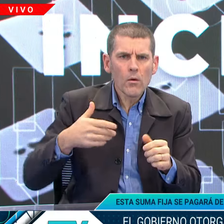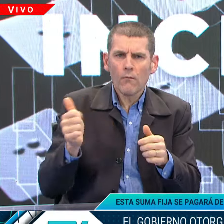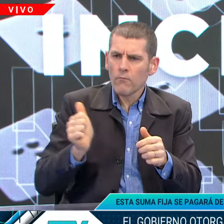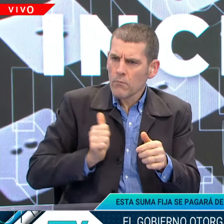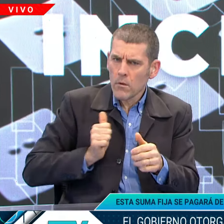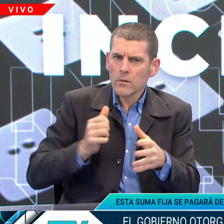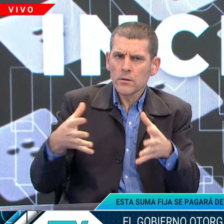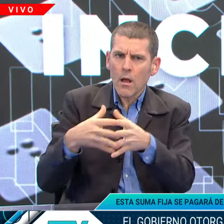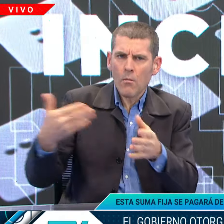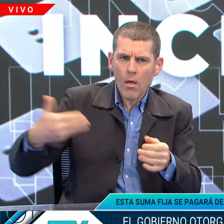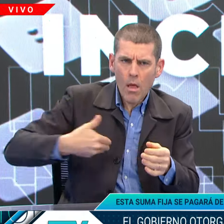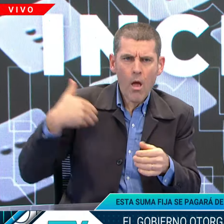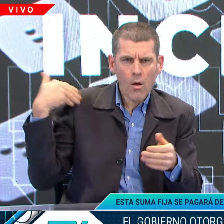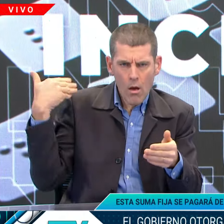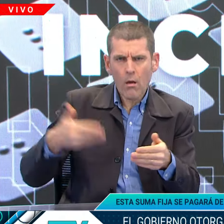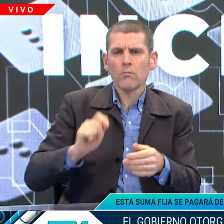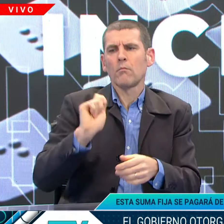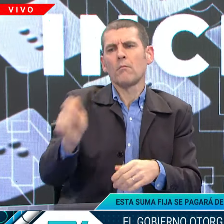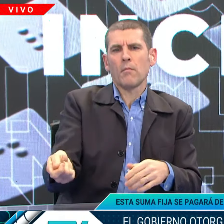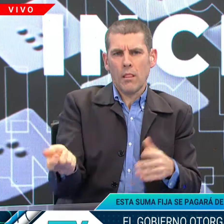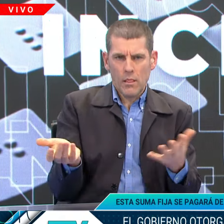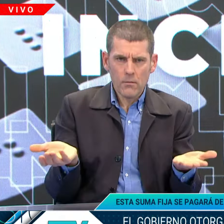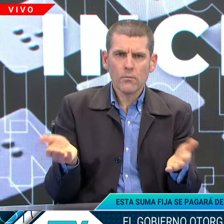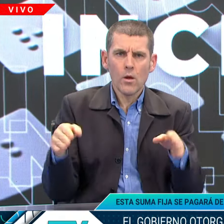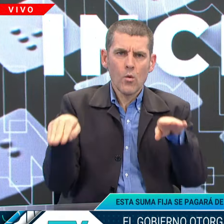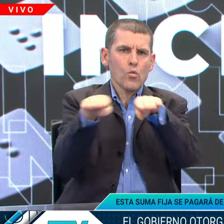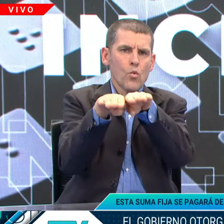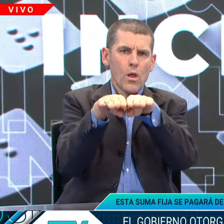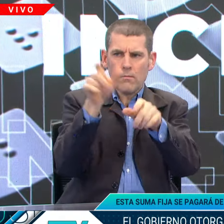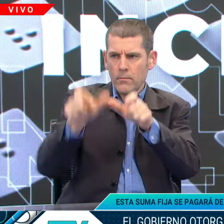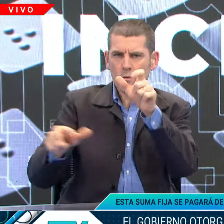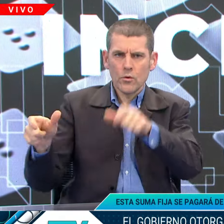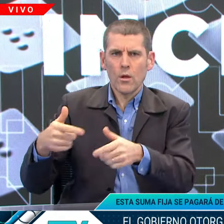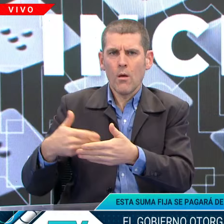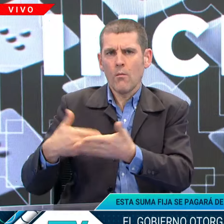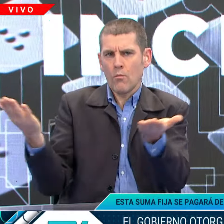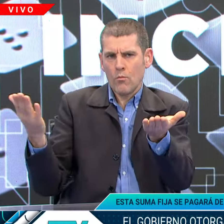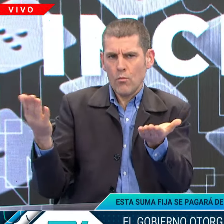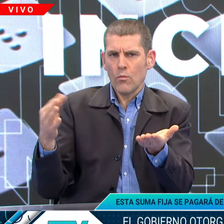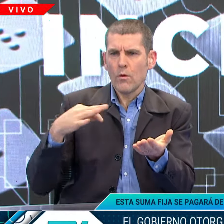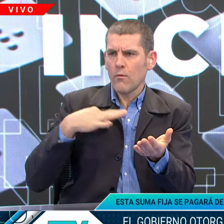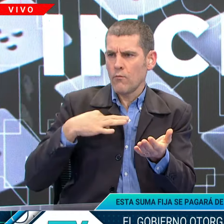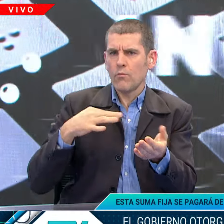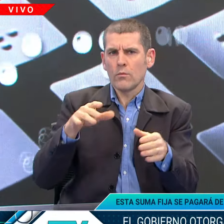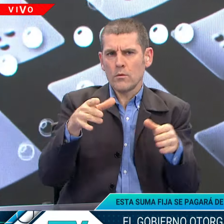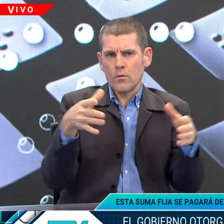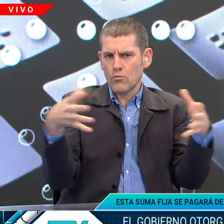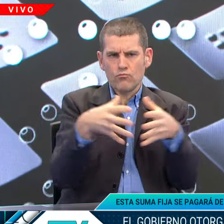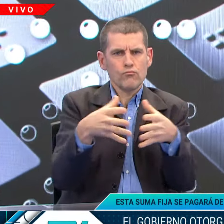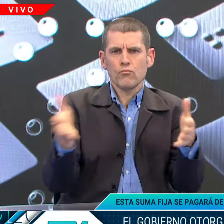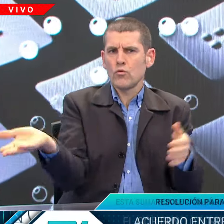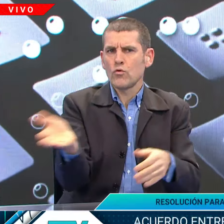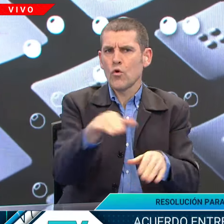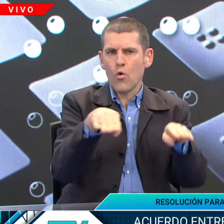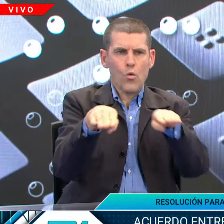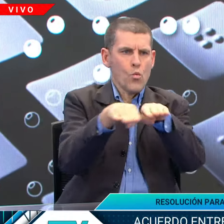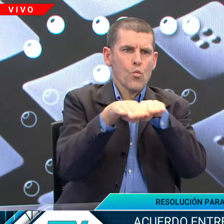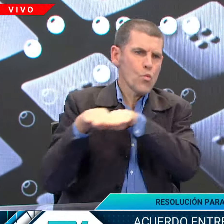equiparar su situación con la del personal civil de las fuerzas armadas. Así también continuamos